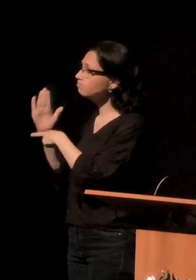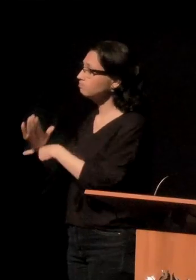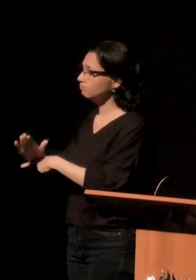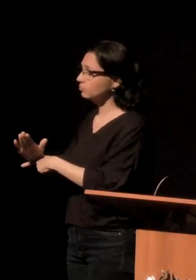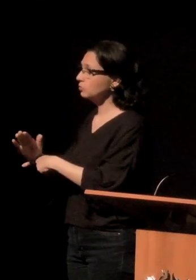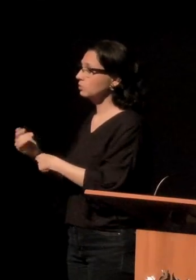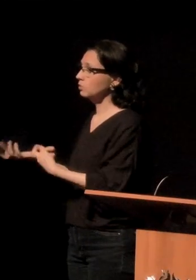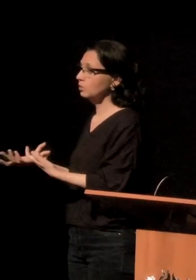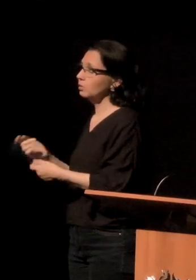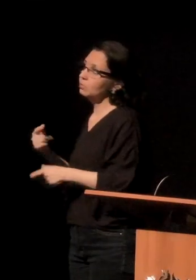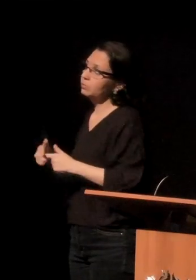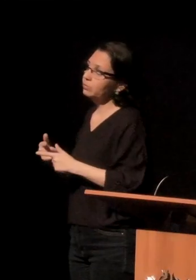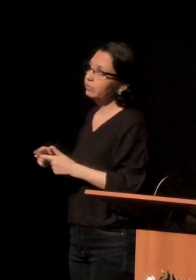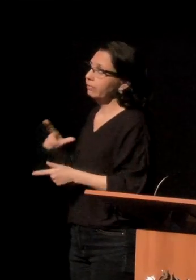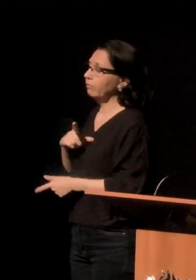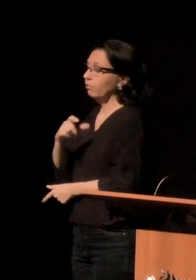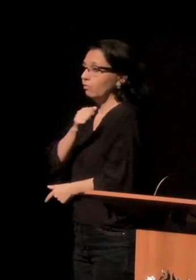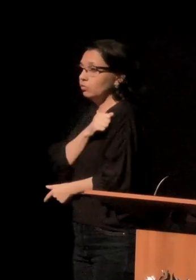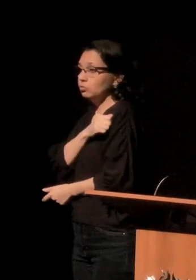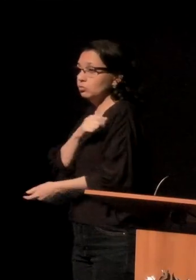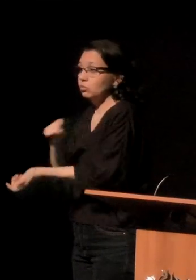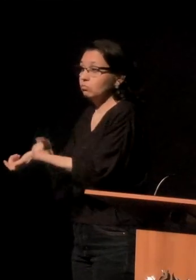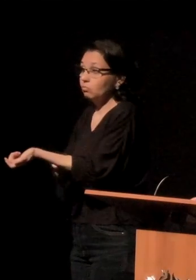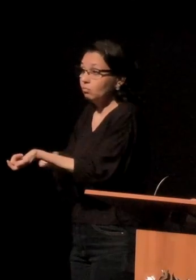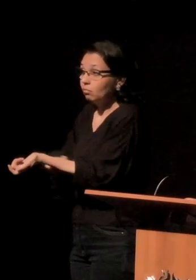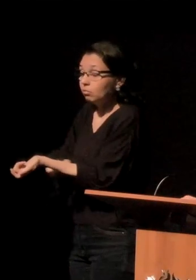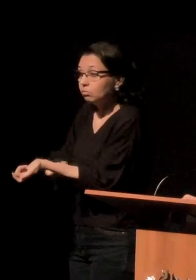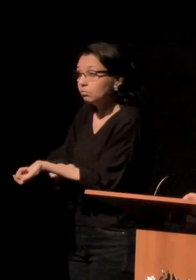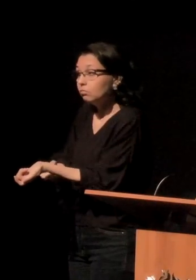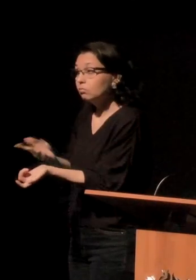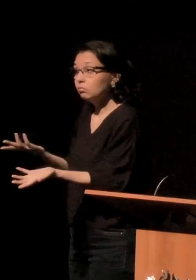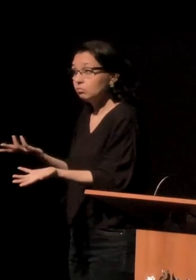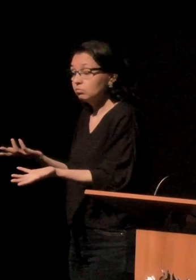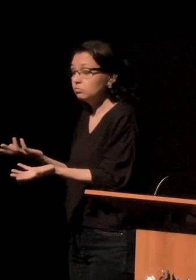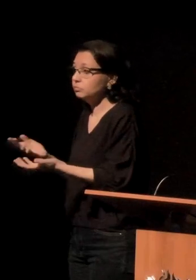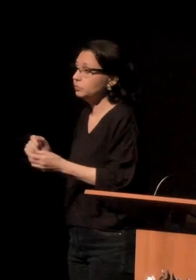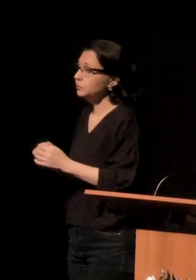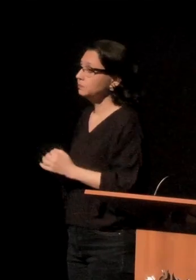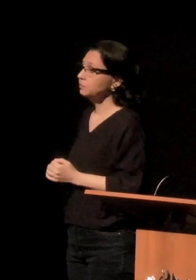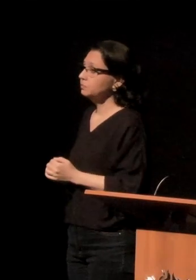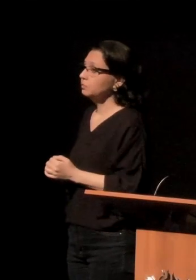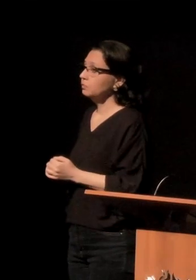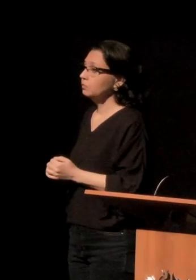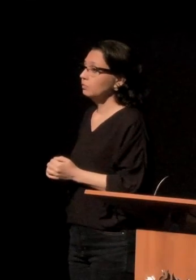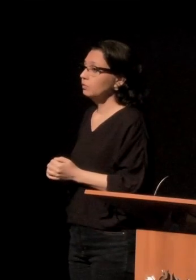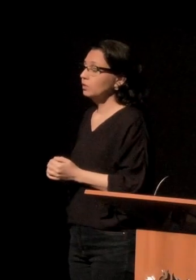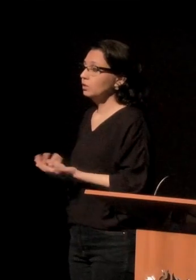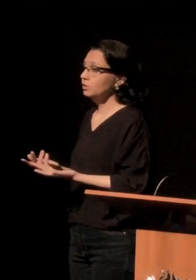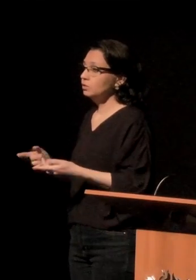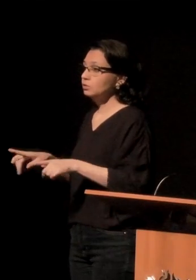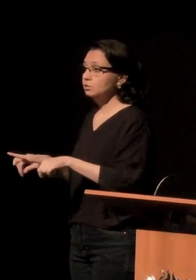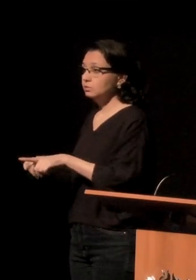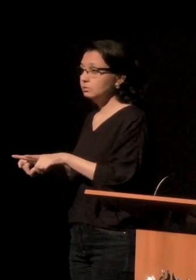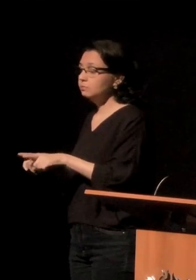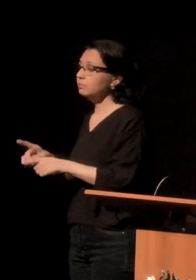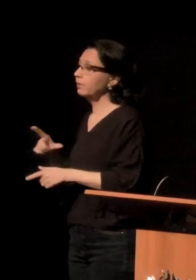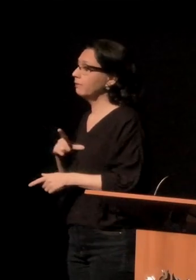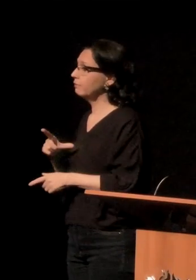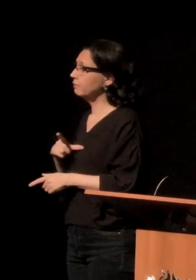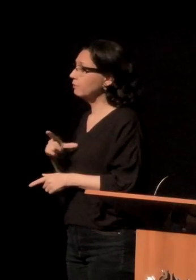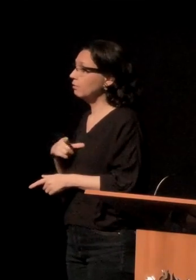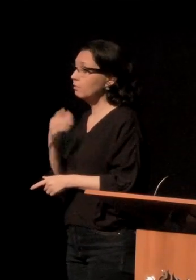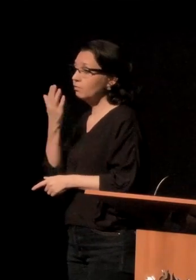têm um grau de gravidade a depender do nível né dessa dessa alergia assim como a gente também tem as